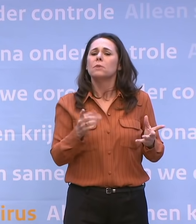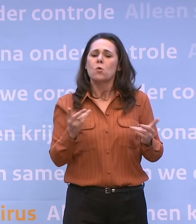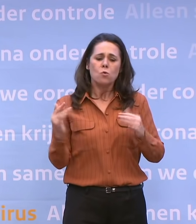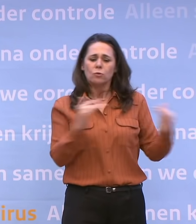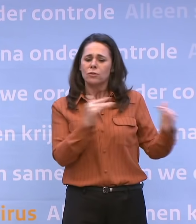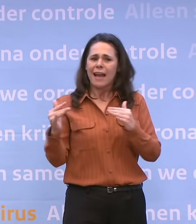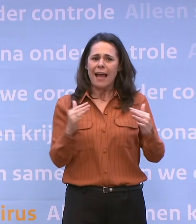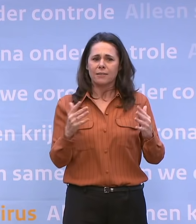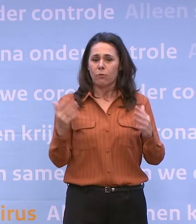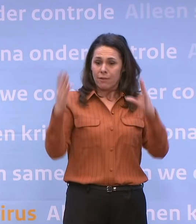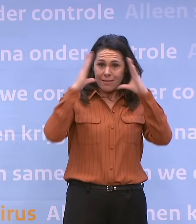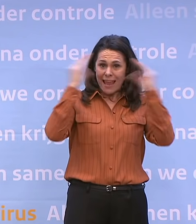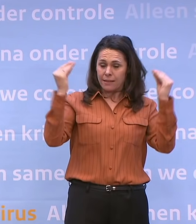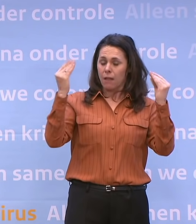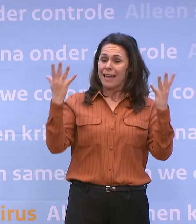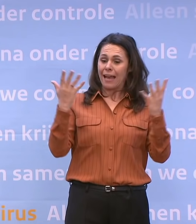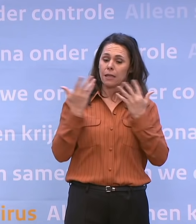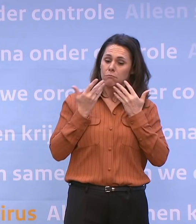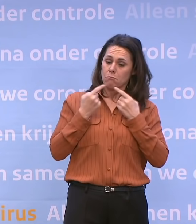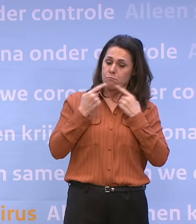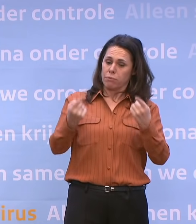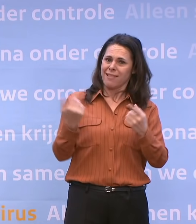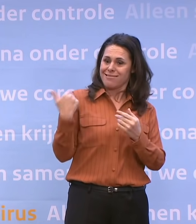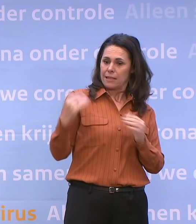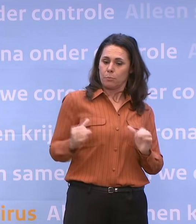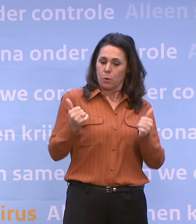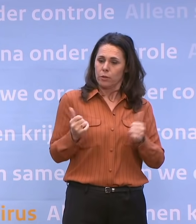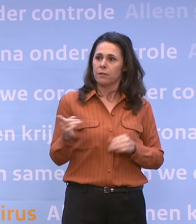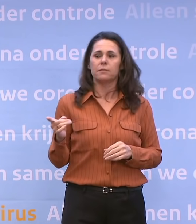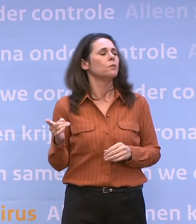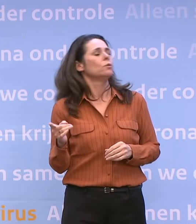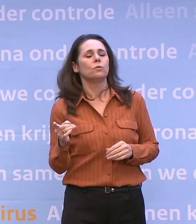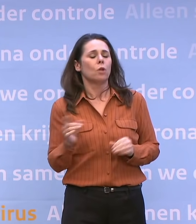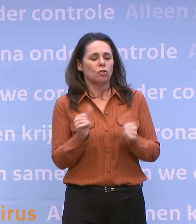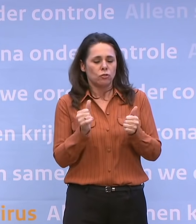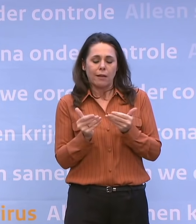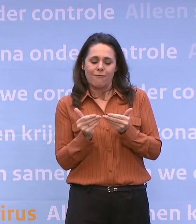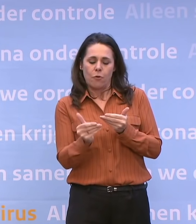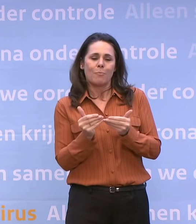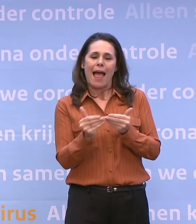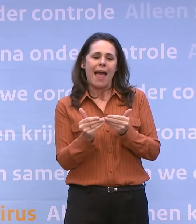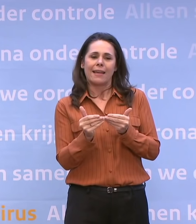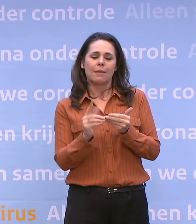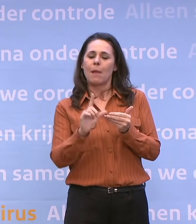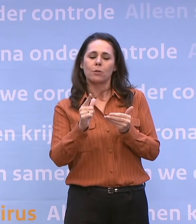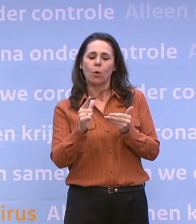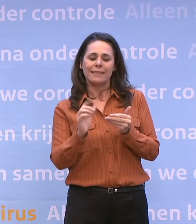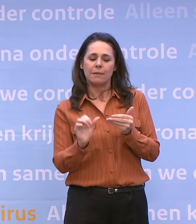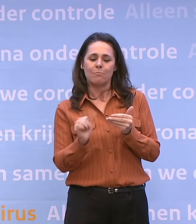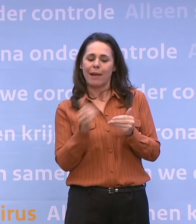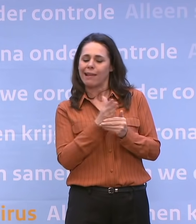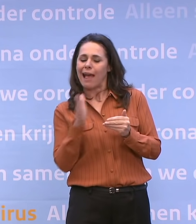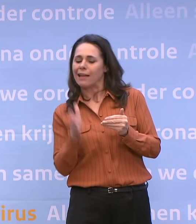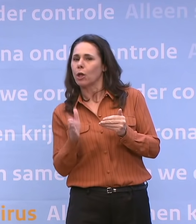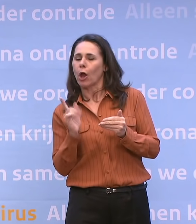Nederland, we zijn pas net begonnen? De boodschap is, we zijn voorbij de start. Maar we zijn nog niet aan het eind van het begin. We zijn voorbij